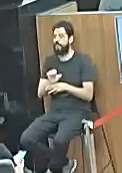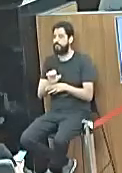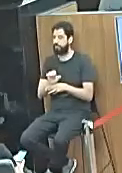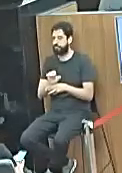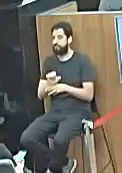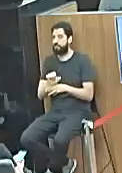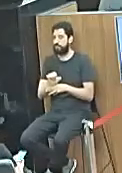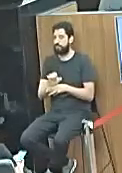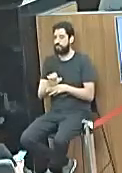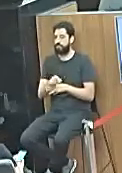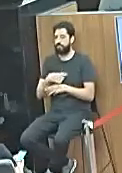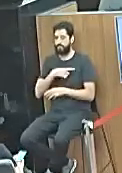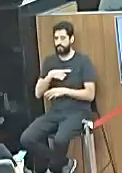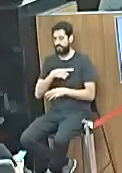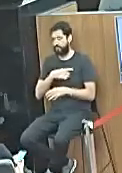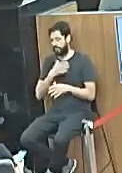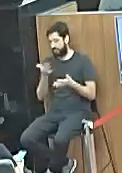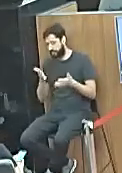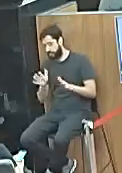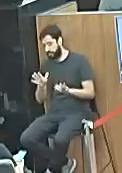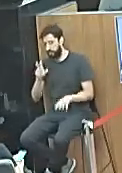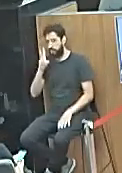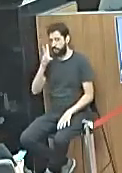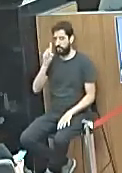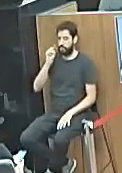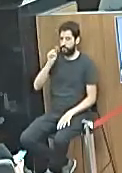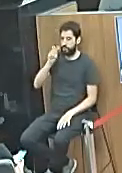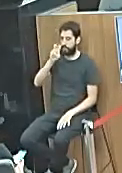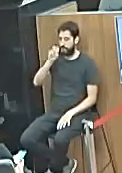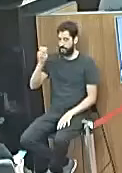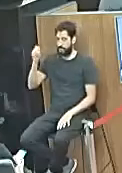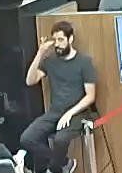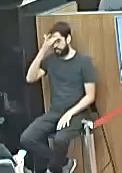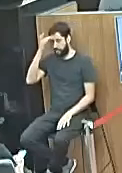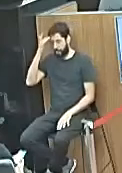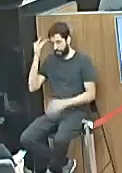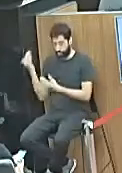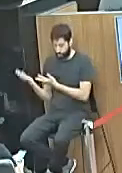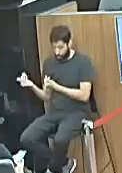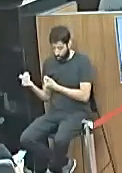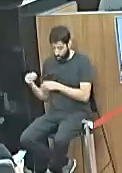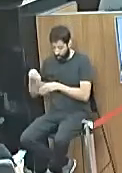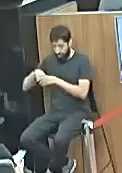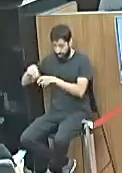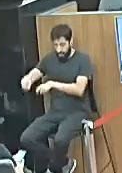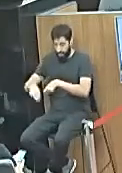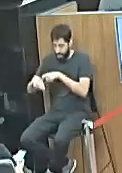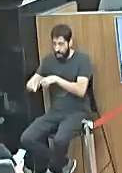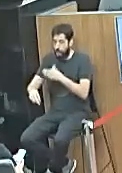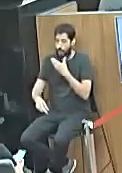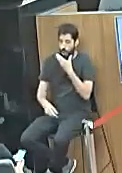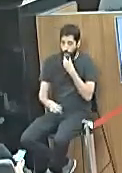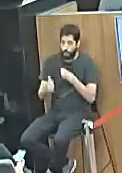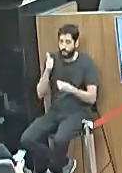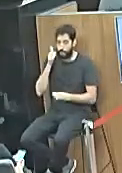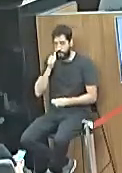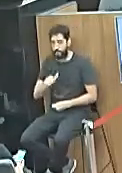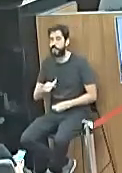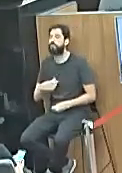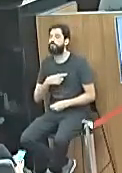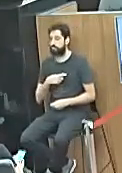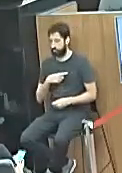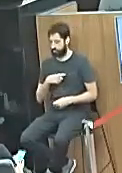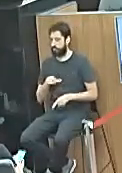cerca de 22 mil 500 pessoas jovens do campo homens e mulheres que estão